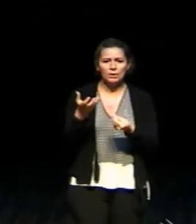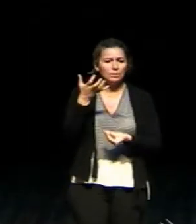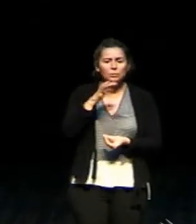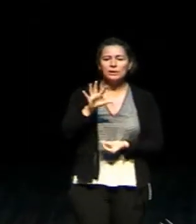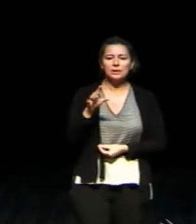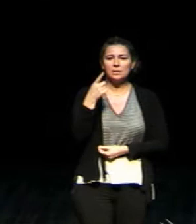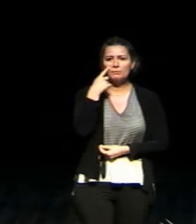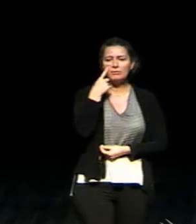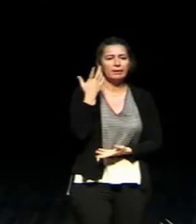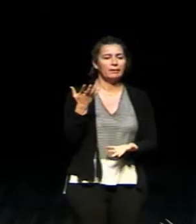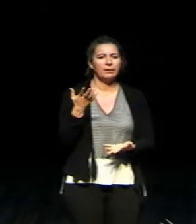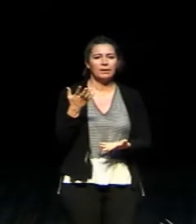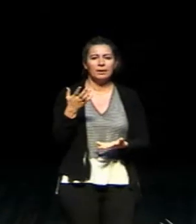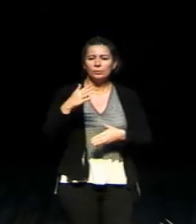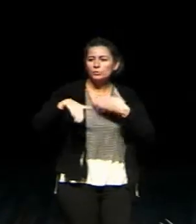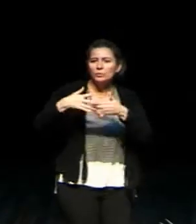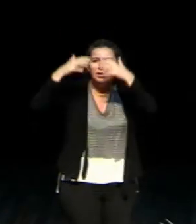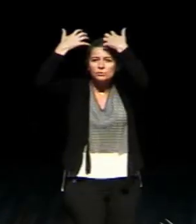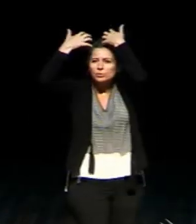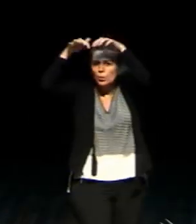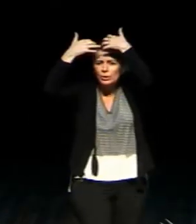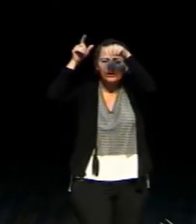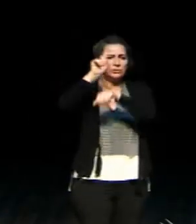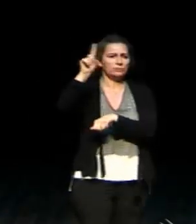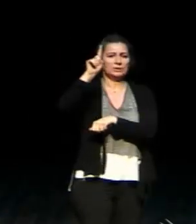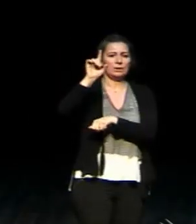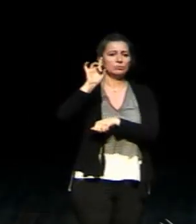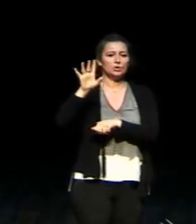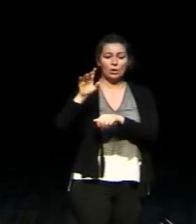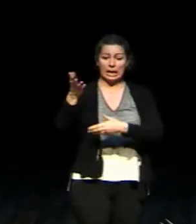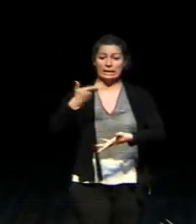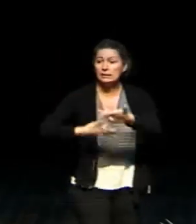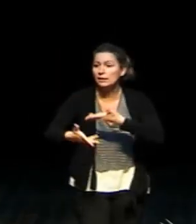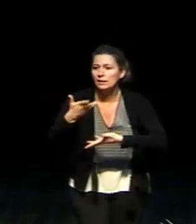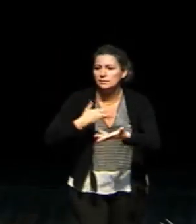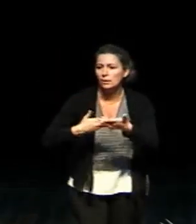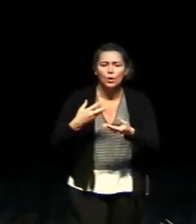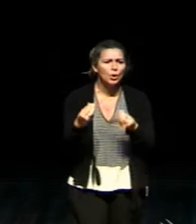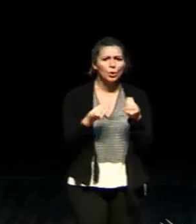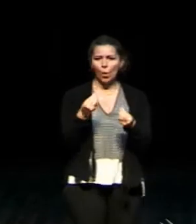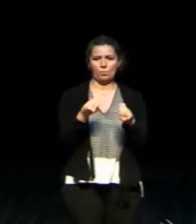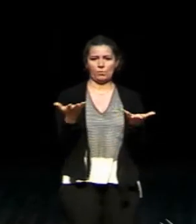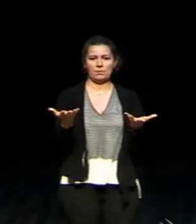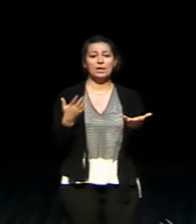E eu comecei a entender como funcionava a relação dentro do ensino de língua. A questão que não é